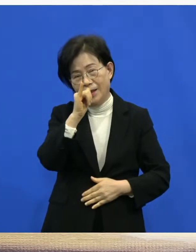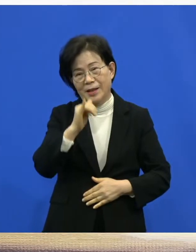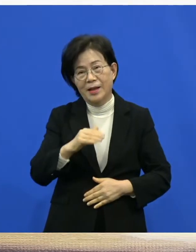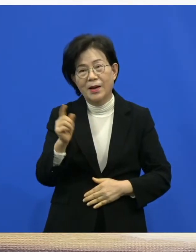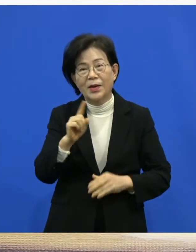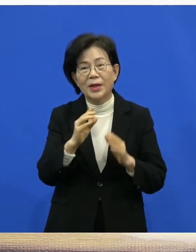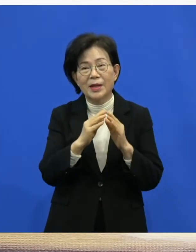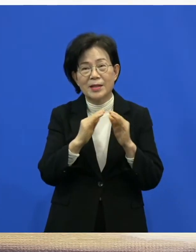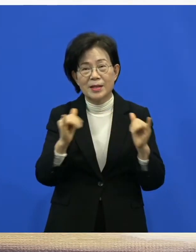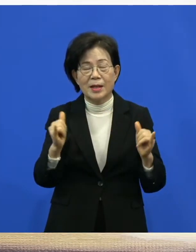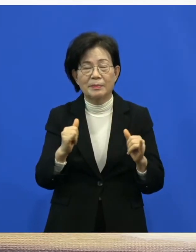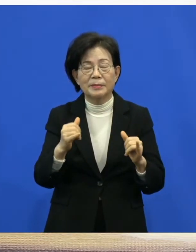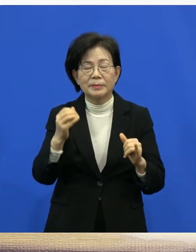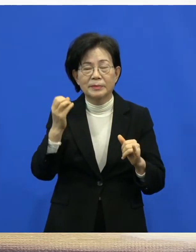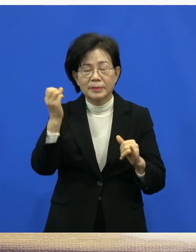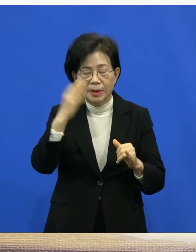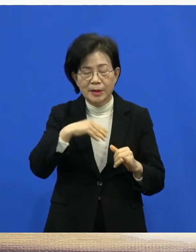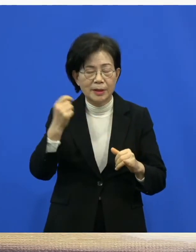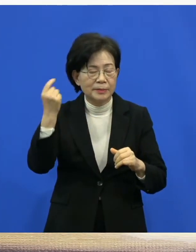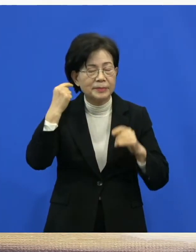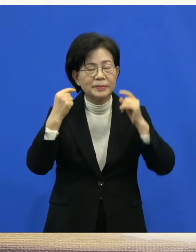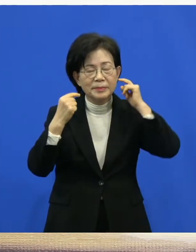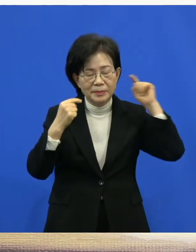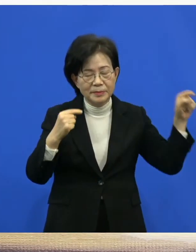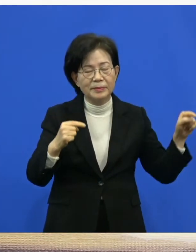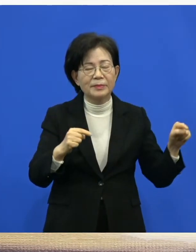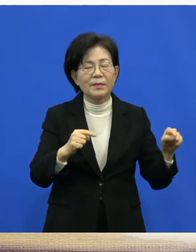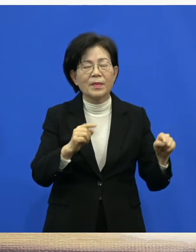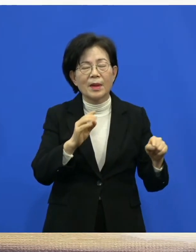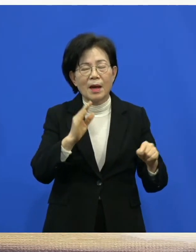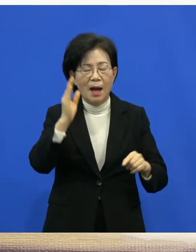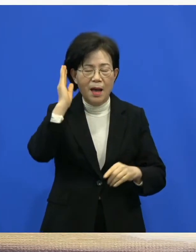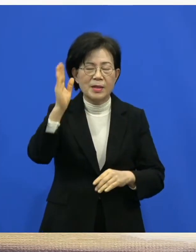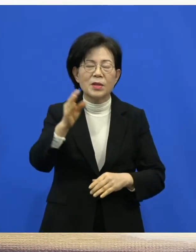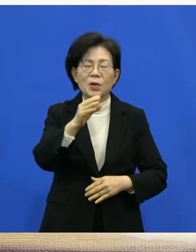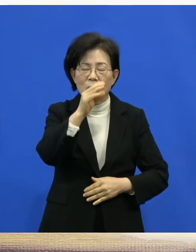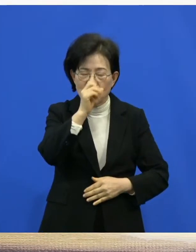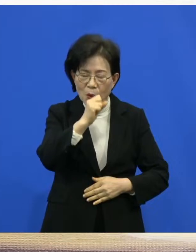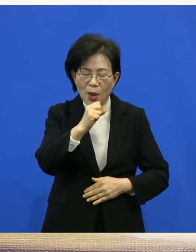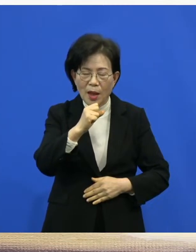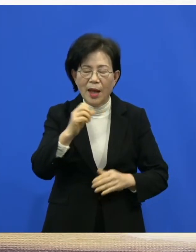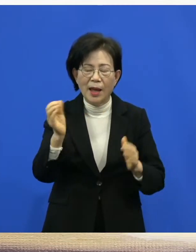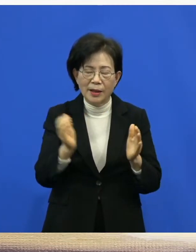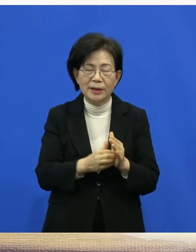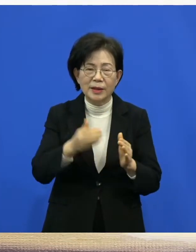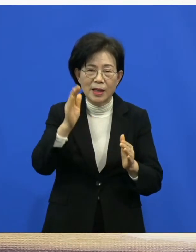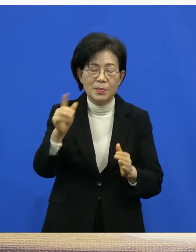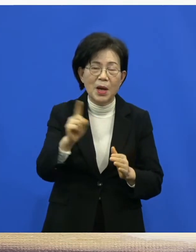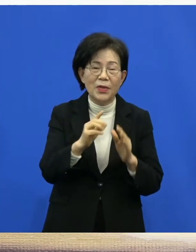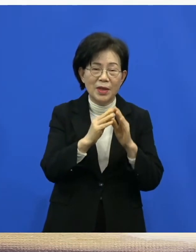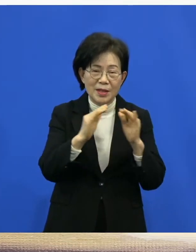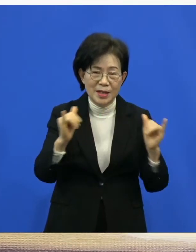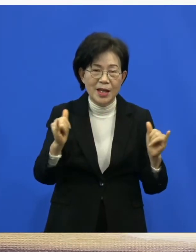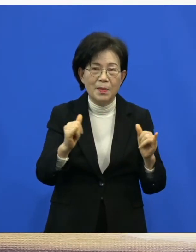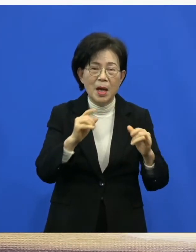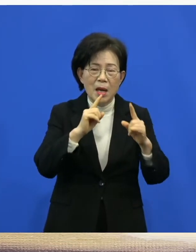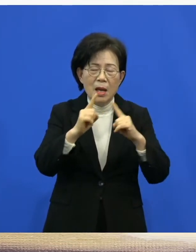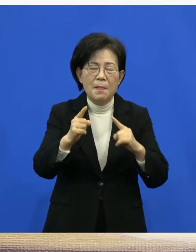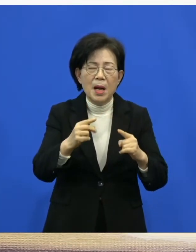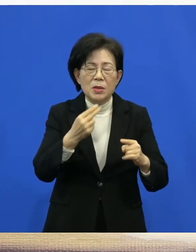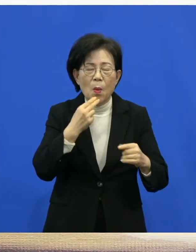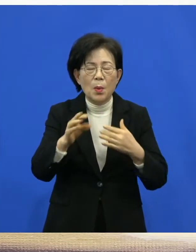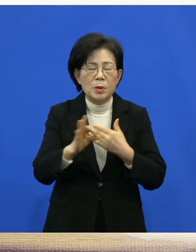어떤 분은 이렇게 그냥 듣고 계시고 좋은 말씀이네 이 정도로 듣고 계시고 어떤 분은 내가 이 말씀 아니면